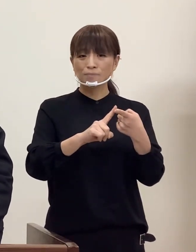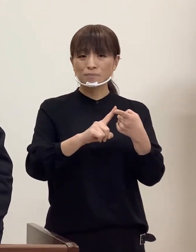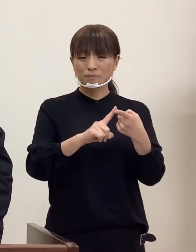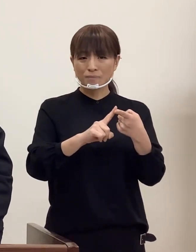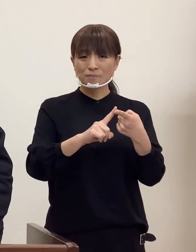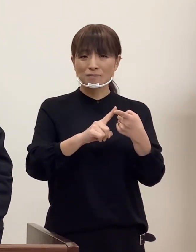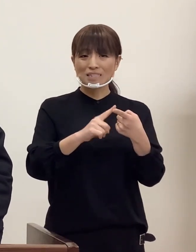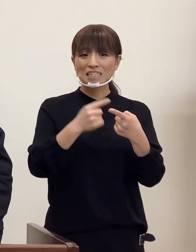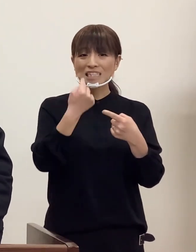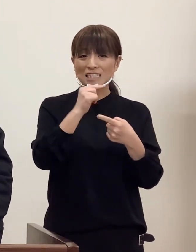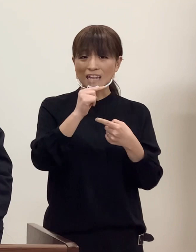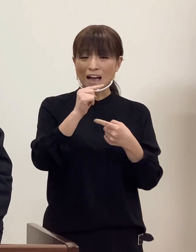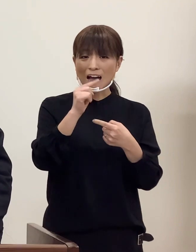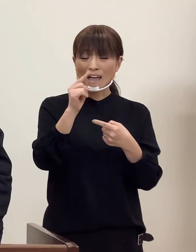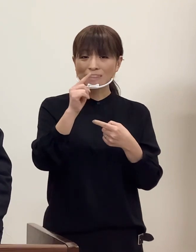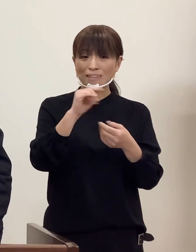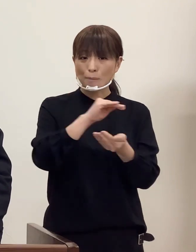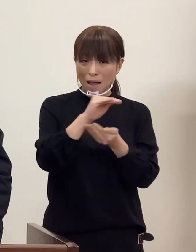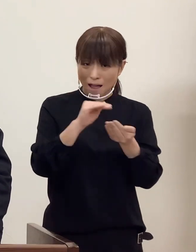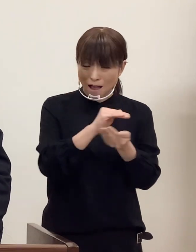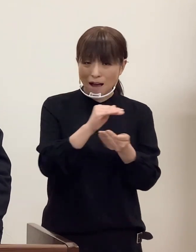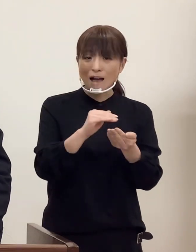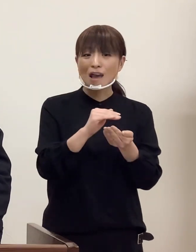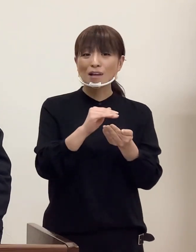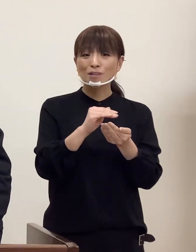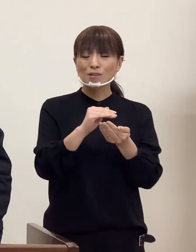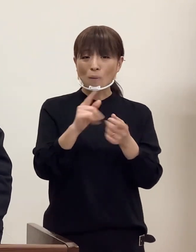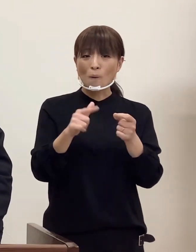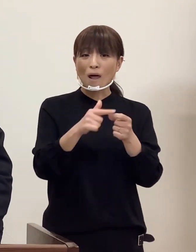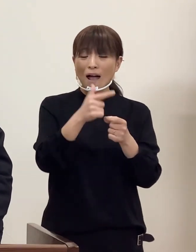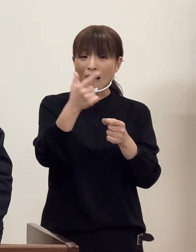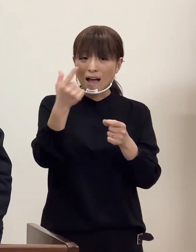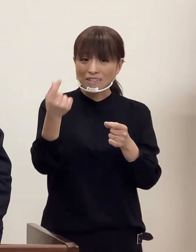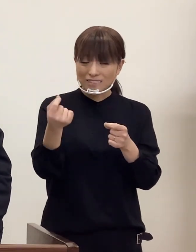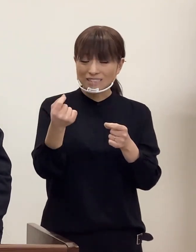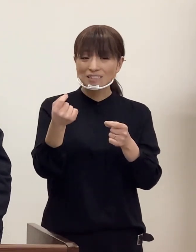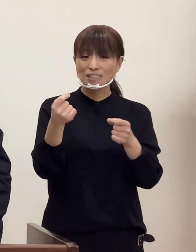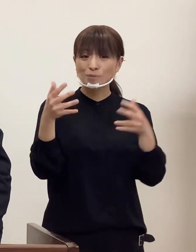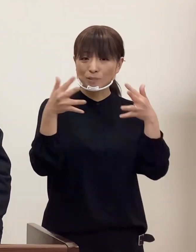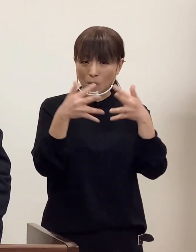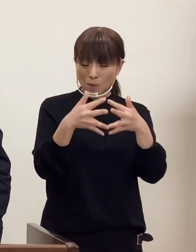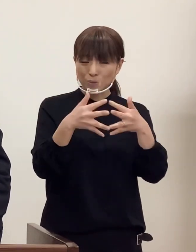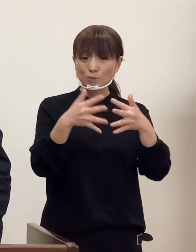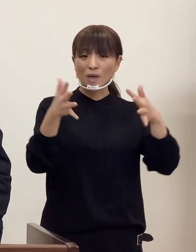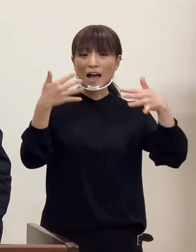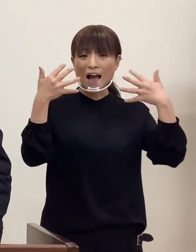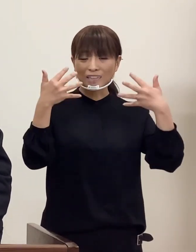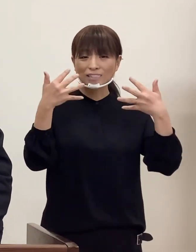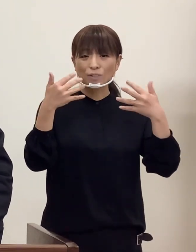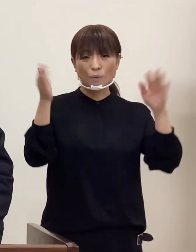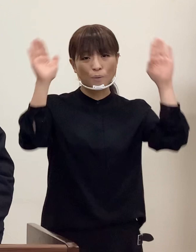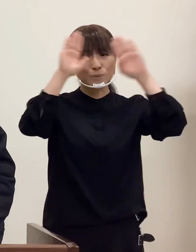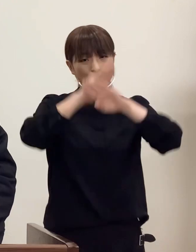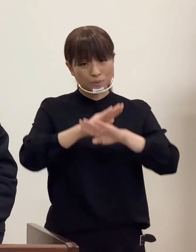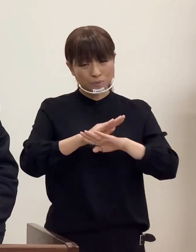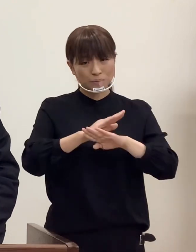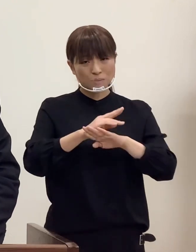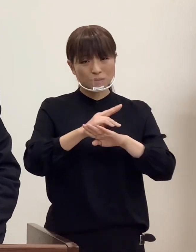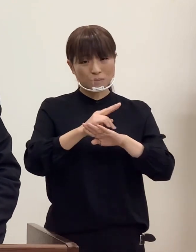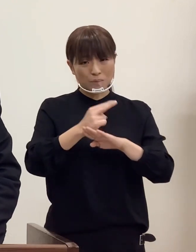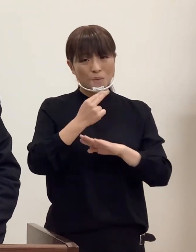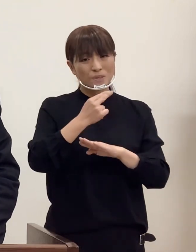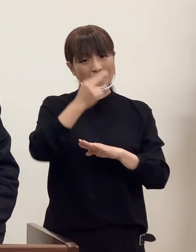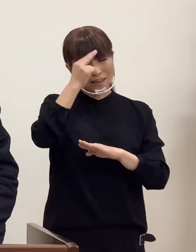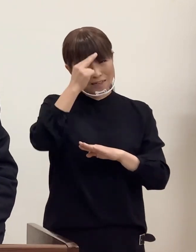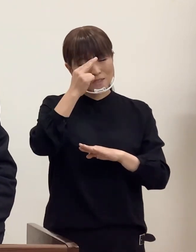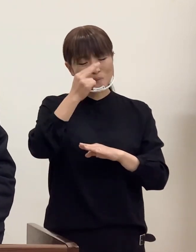白玉の歯に染み通る秋の夜の酒は静かに飲むべかりけ